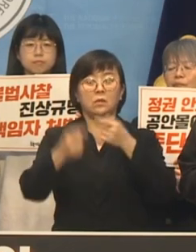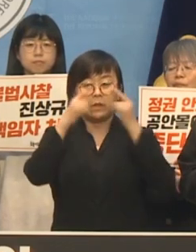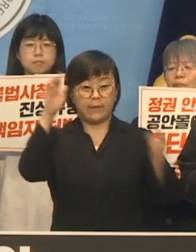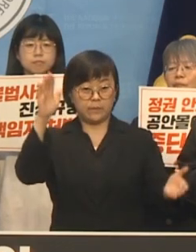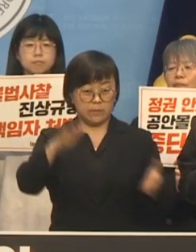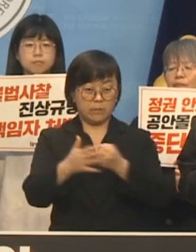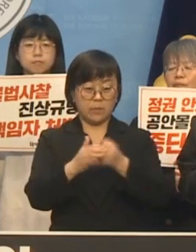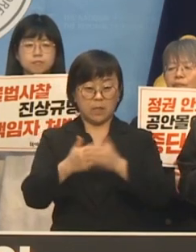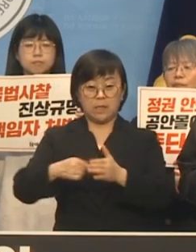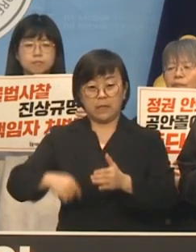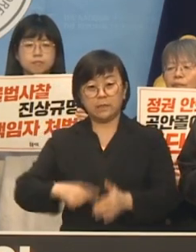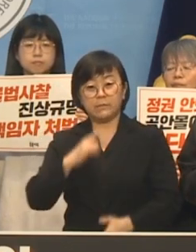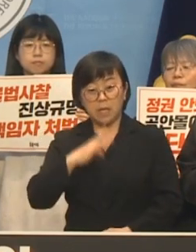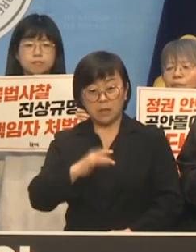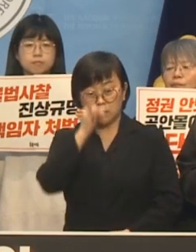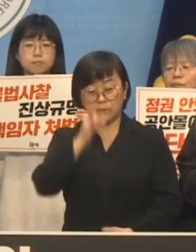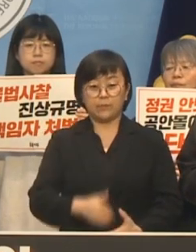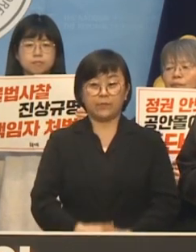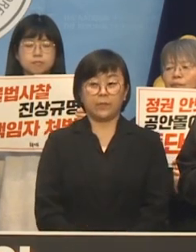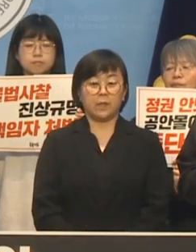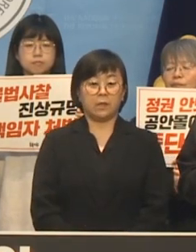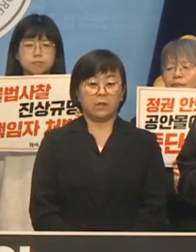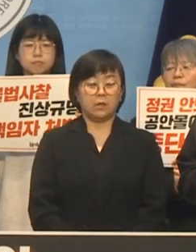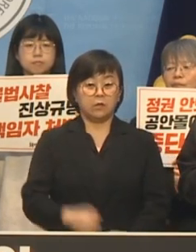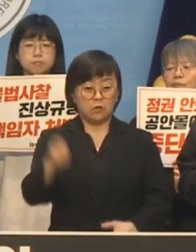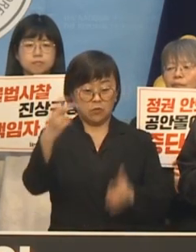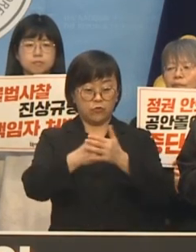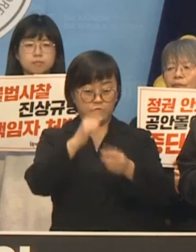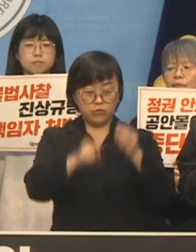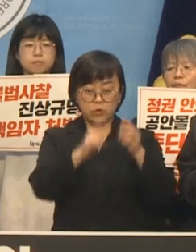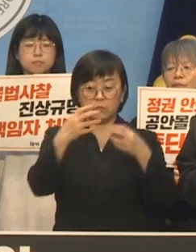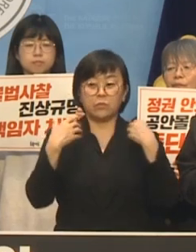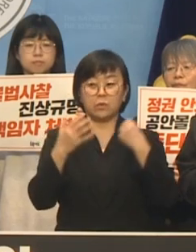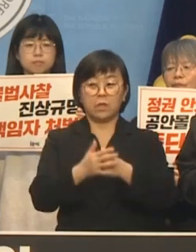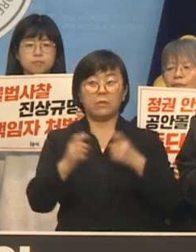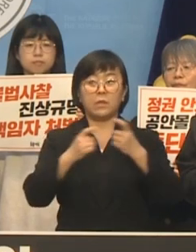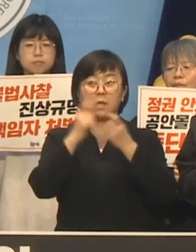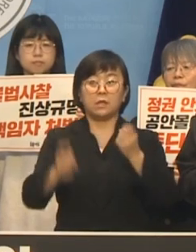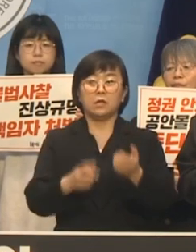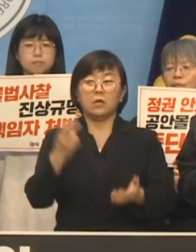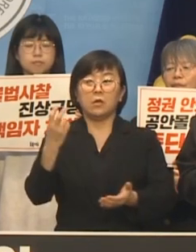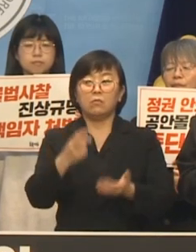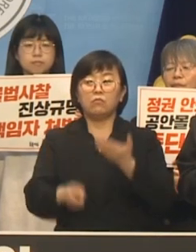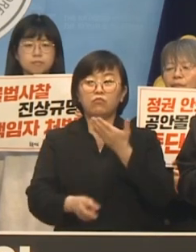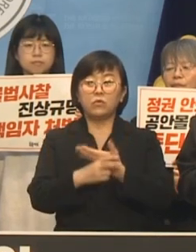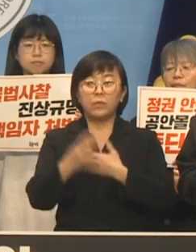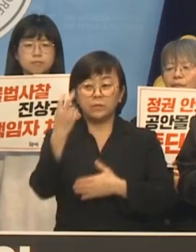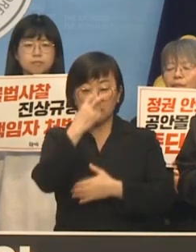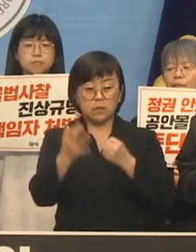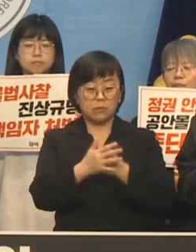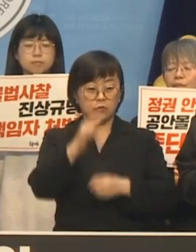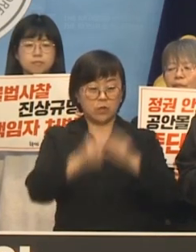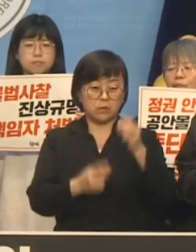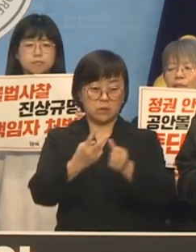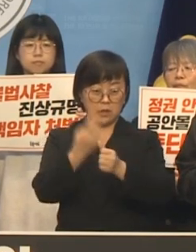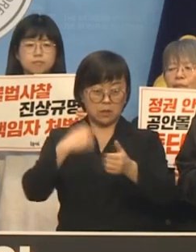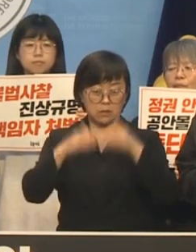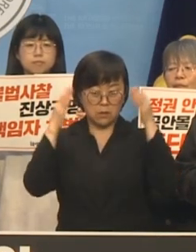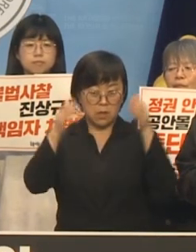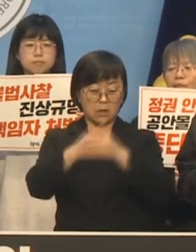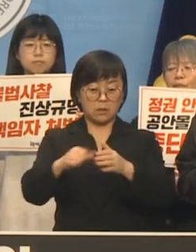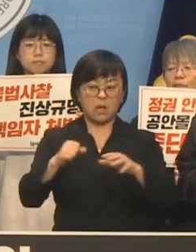대학생들의 양심밖에 없을 것입니다. 그리고 윤석열 정권의 민간인 불법 사찰은 윤석열 탄핵을 향한